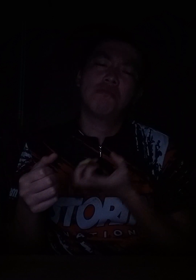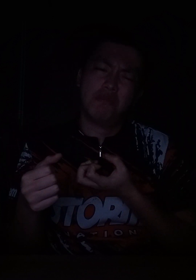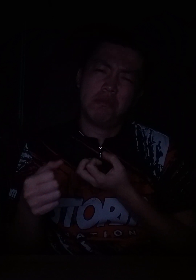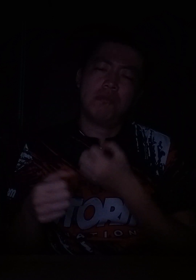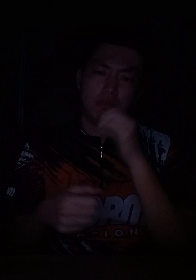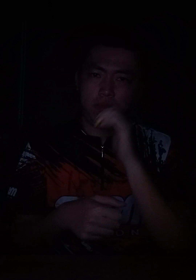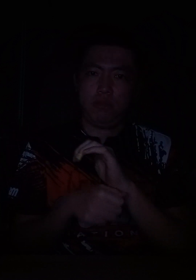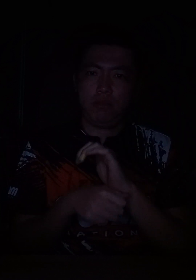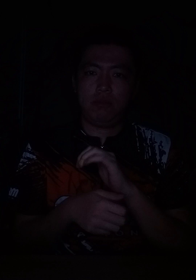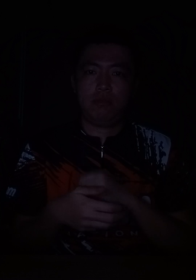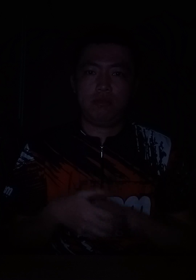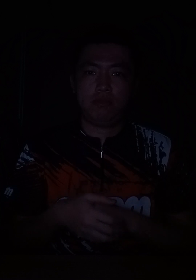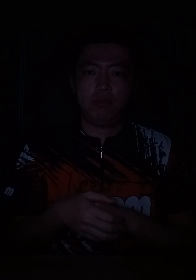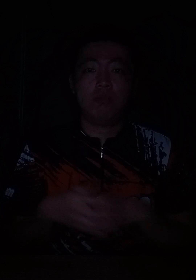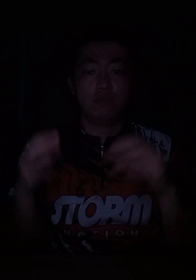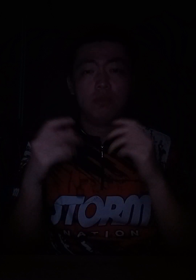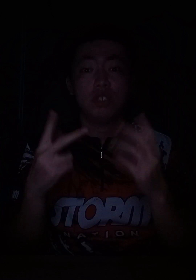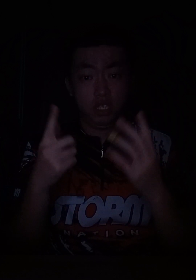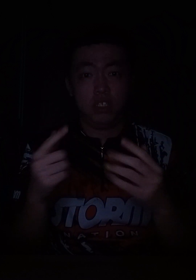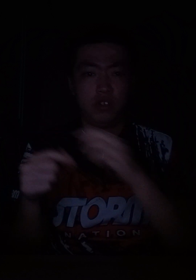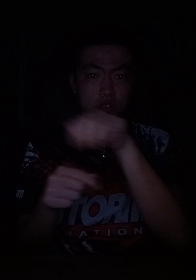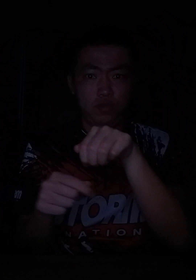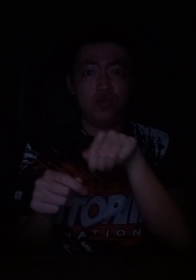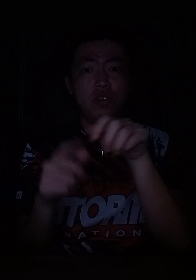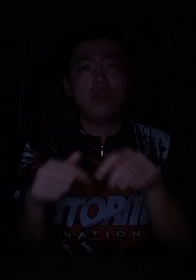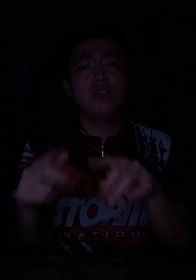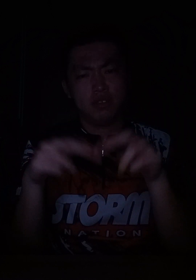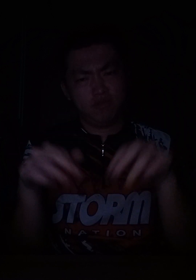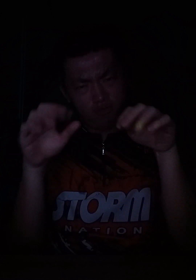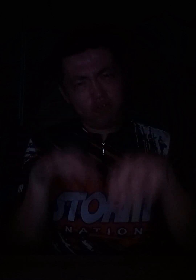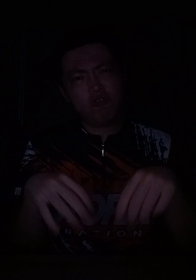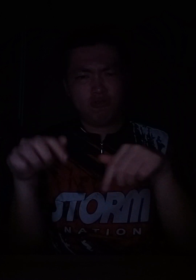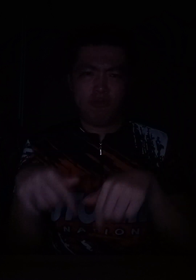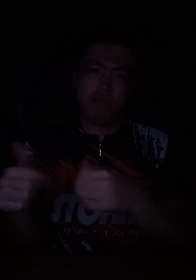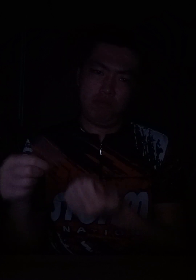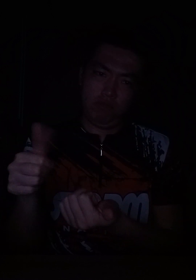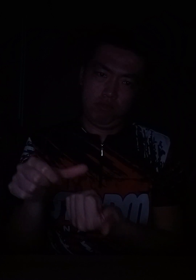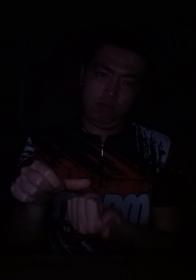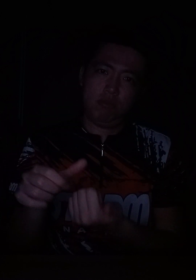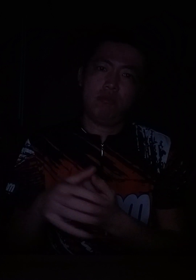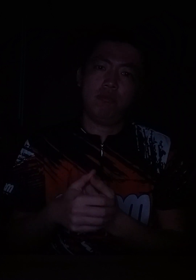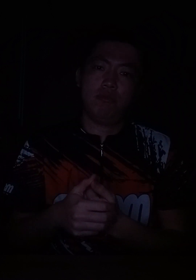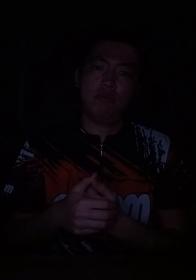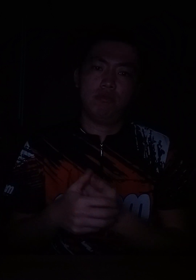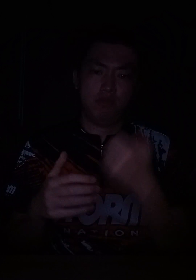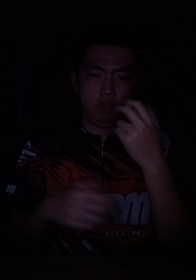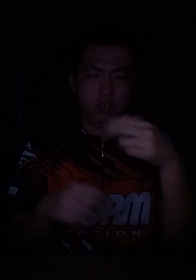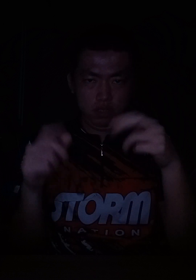상태였습니다. A씨는 7층에서 작업을 하다 지하 2층으로 떨어져 숨졌습니다. 약 20m에 달하는